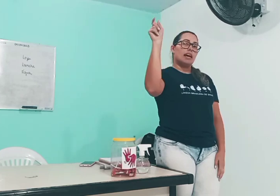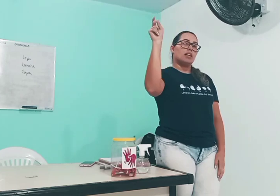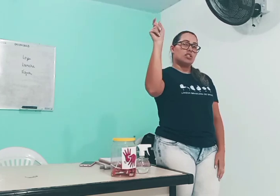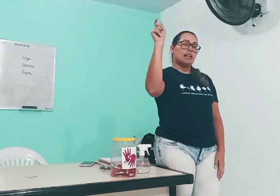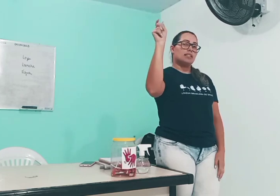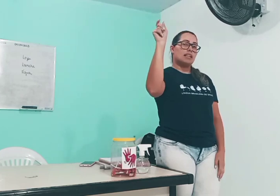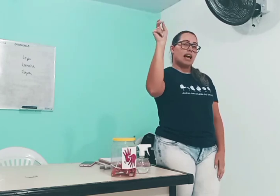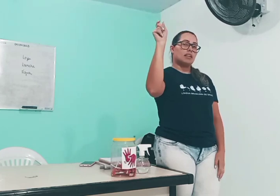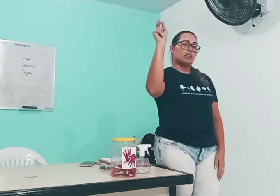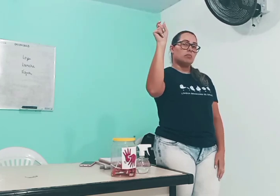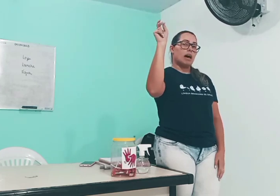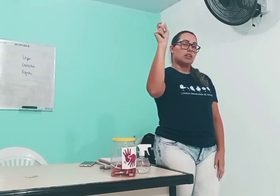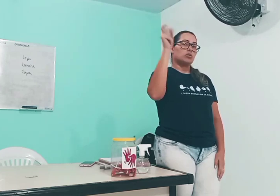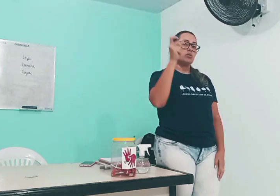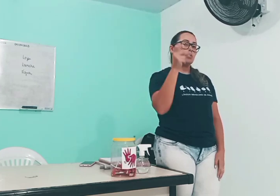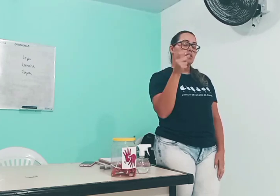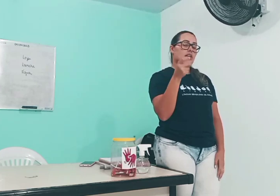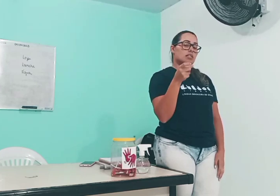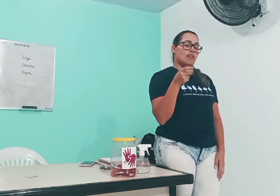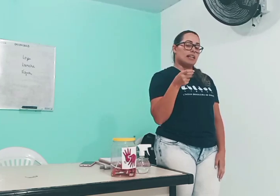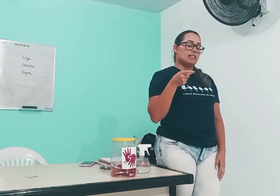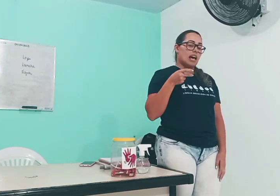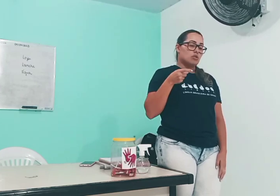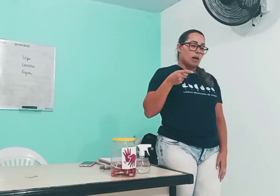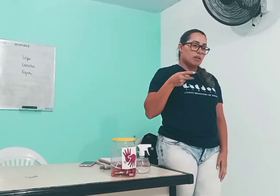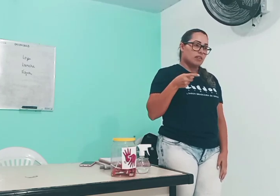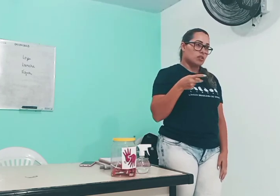de alisar aqui embaixo. Você vai alisar e virar pra frente.